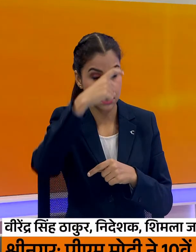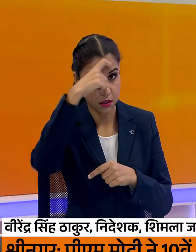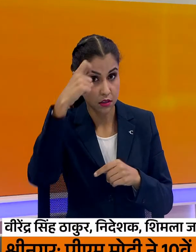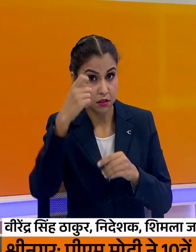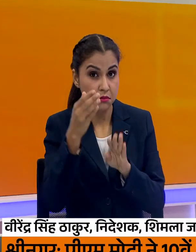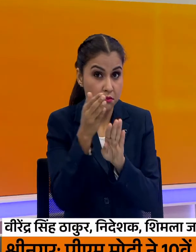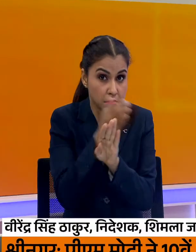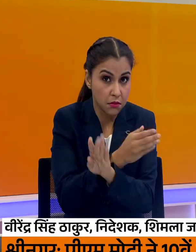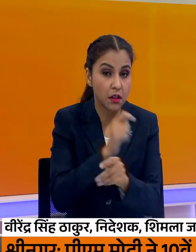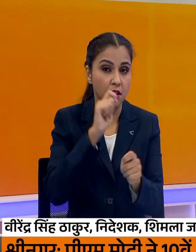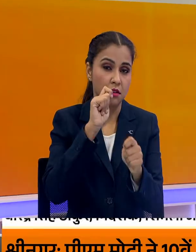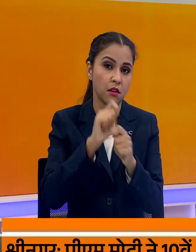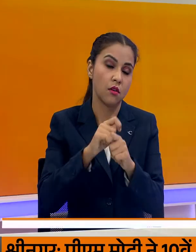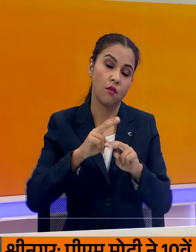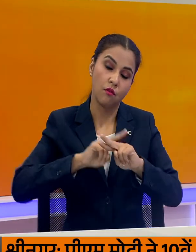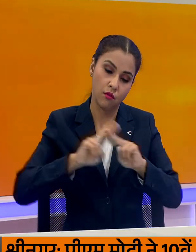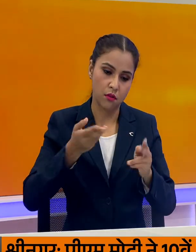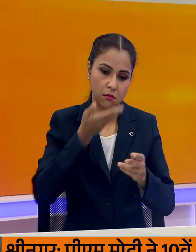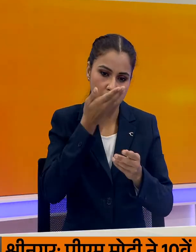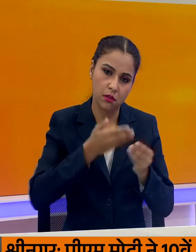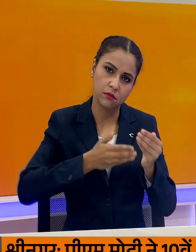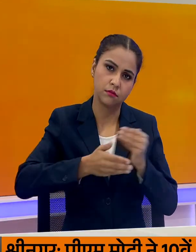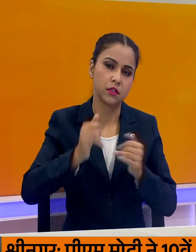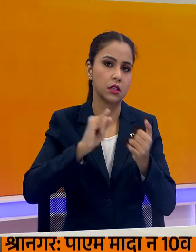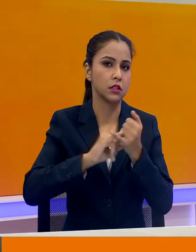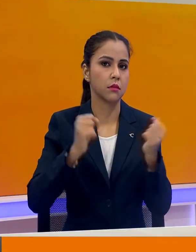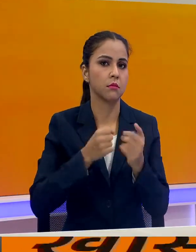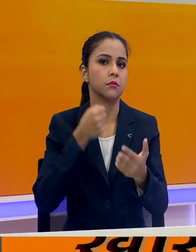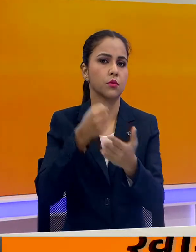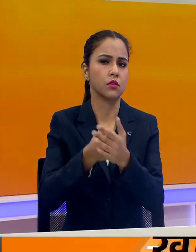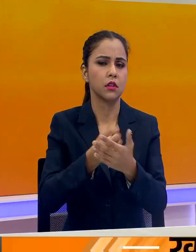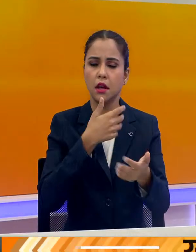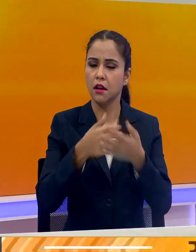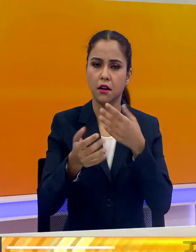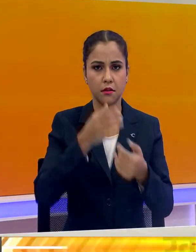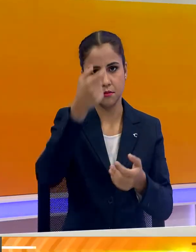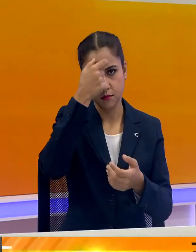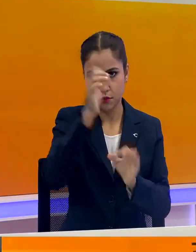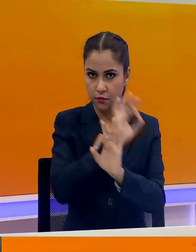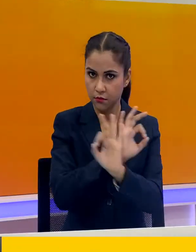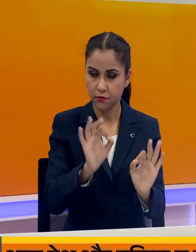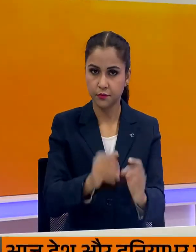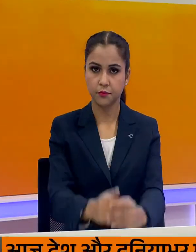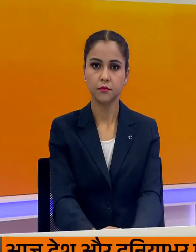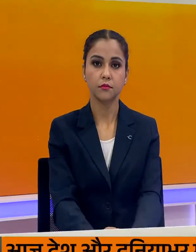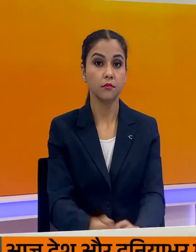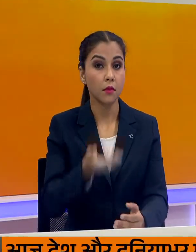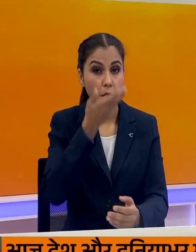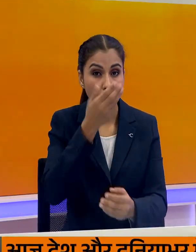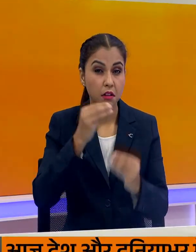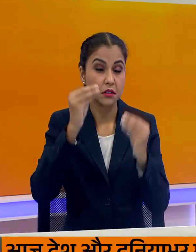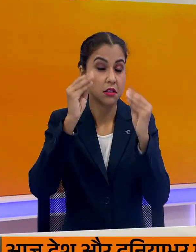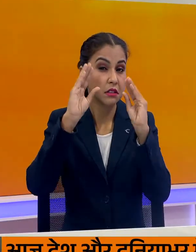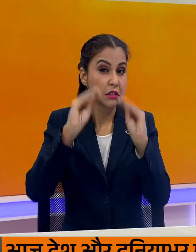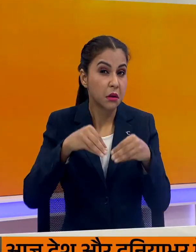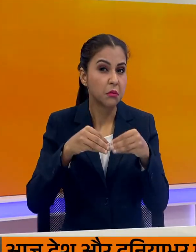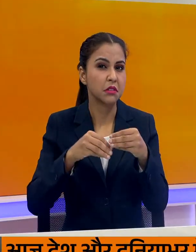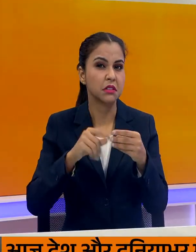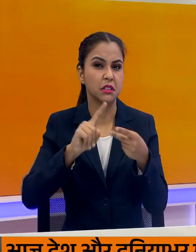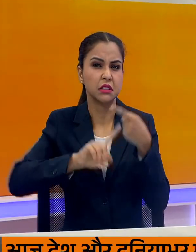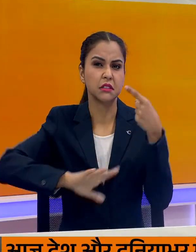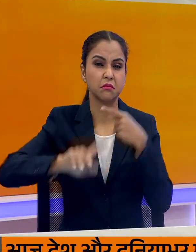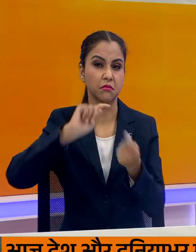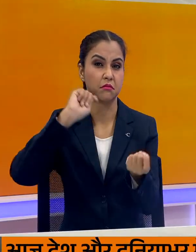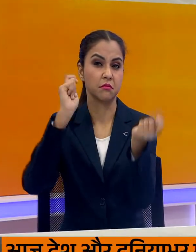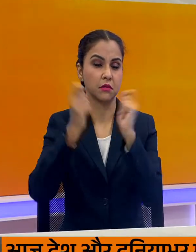पहले वो पानी शिमला पहुंच जाएगा और कोई दिक्कत नहीं रहेगी। पानी की कमी की एक और वजह एनवायरनमेंट चेंज भी है। पिछले